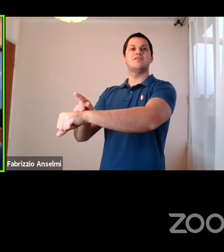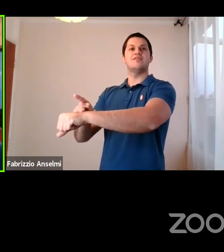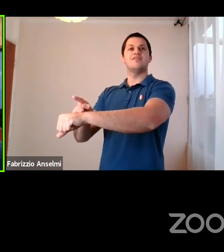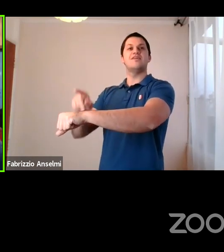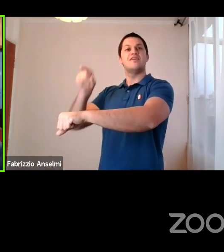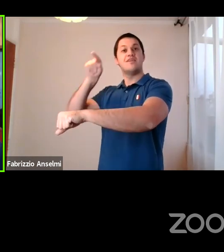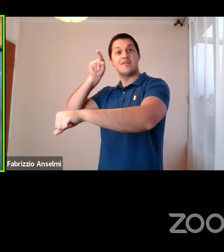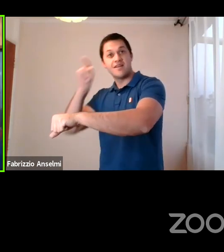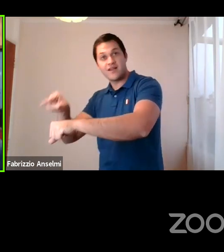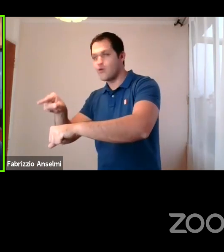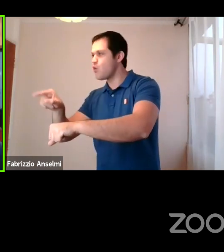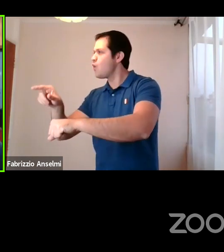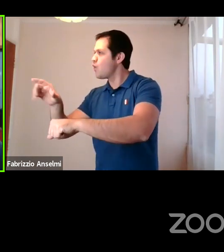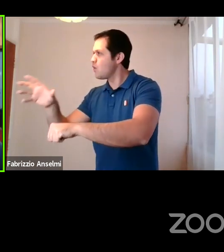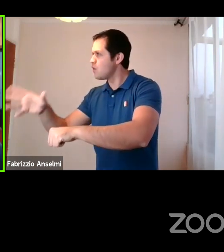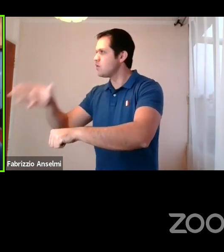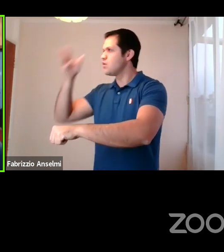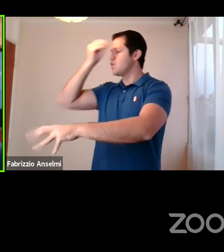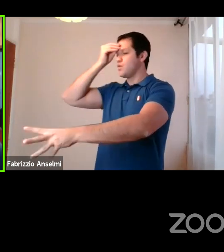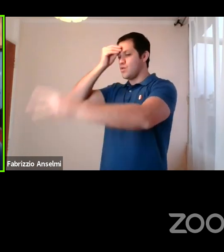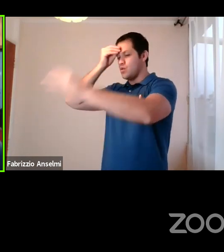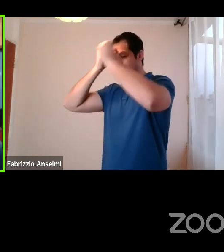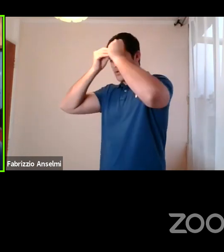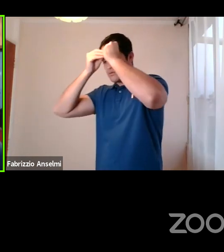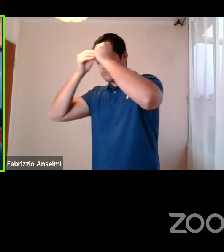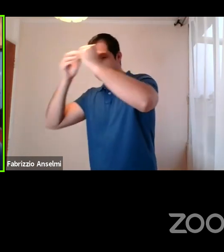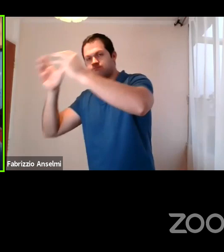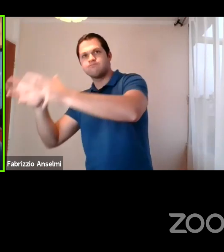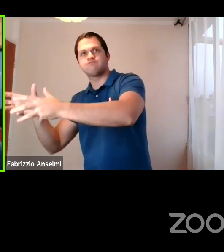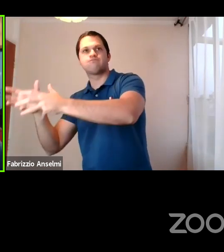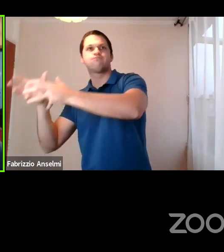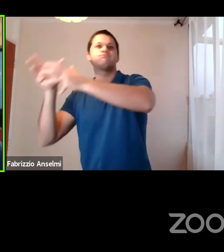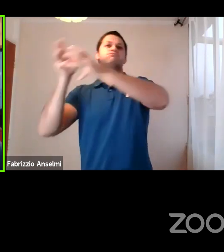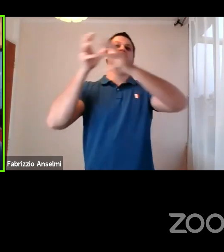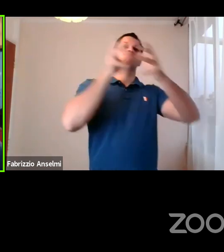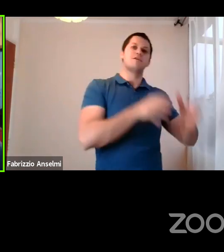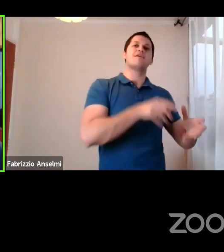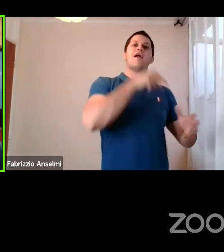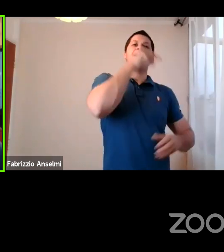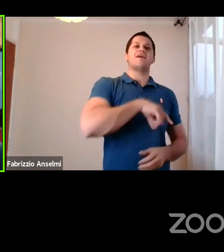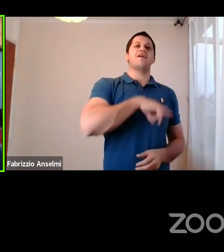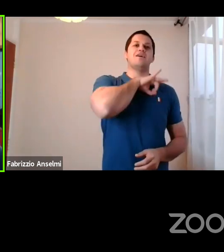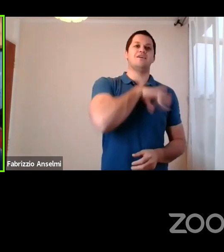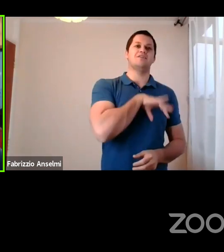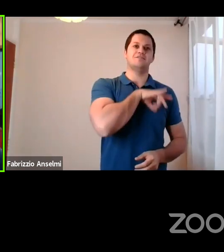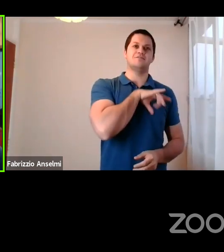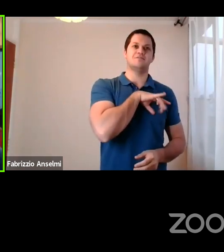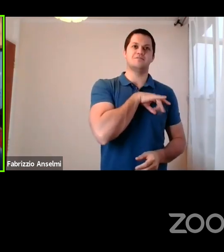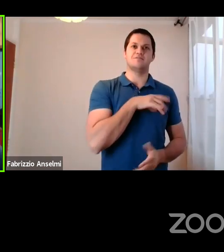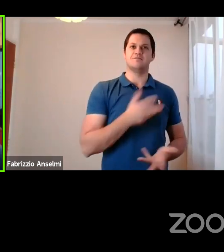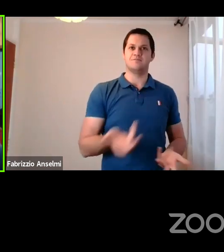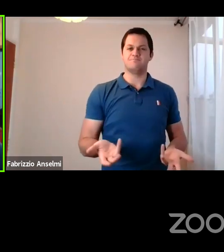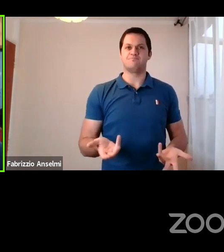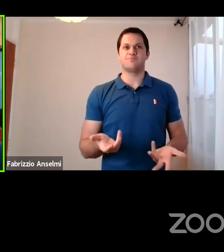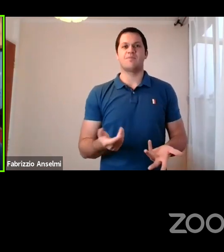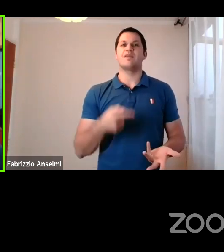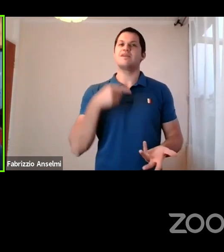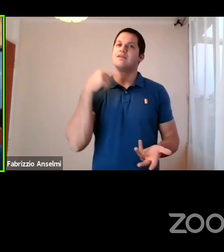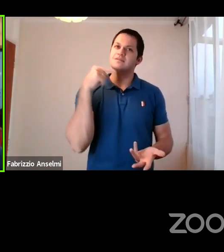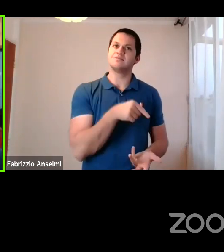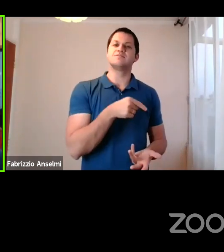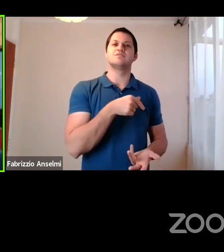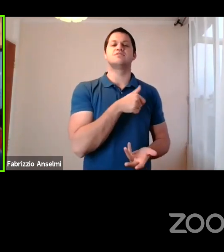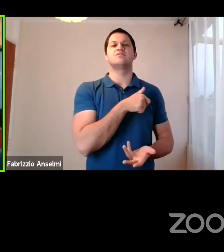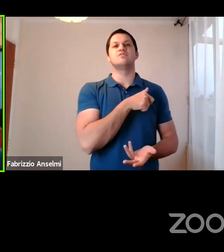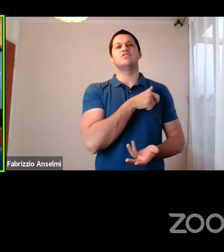alguna manera, ellos se trajeron esta inquietud a Chile de que este nombre